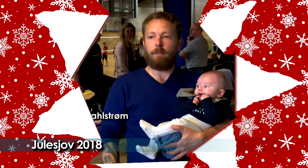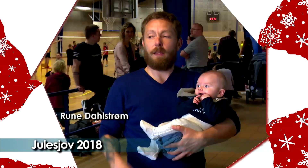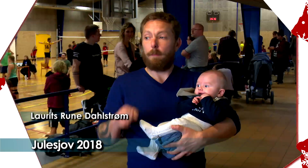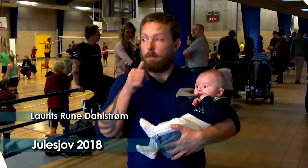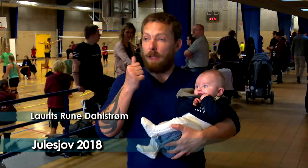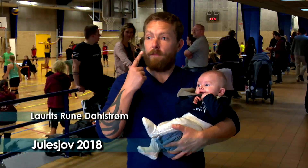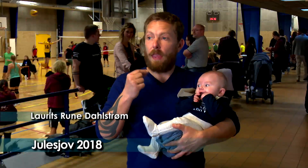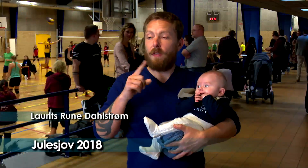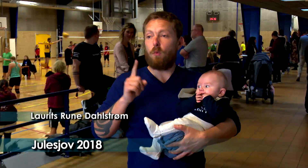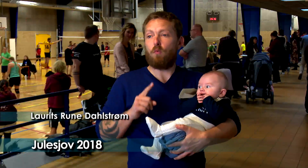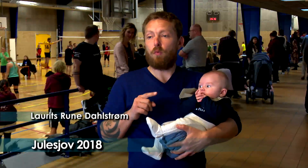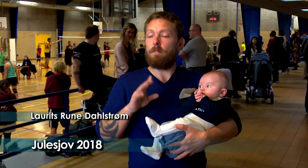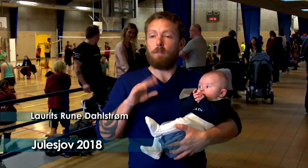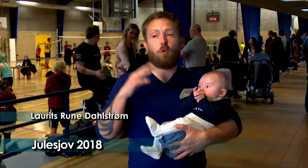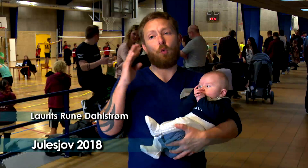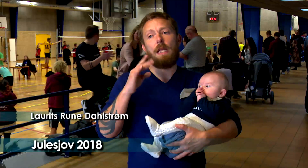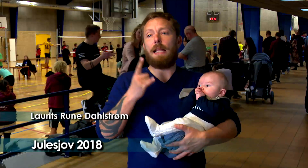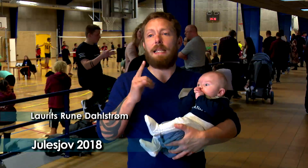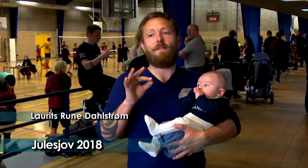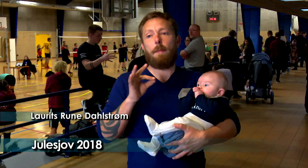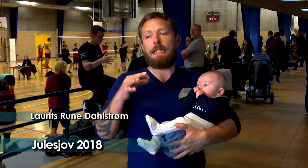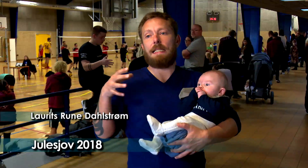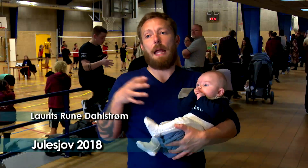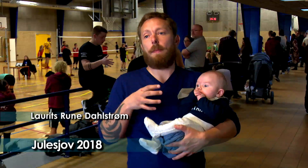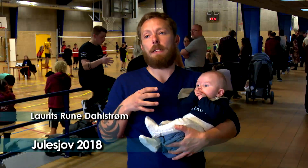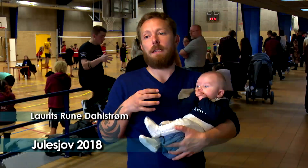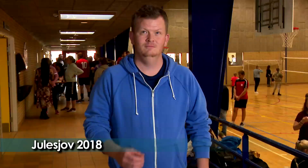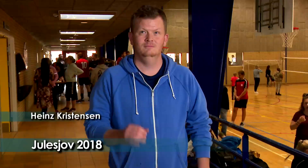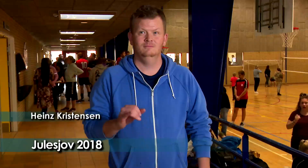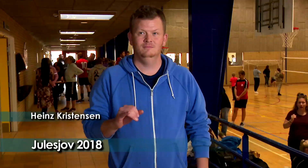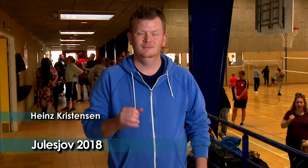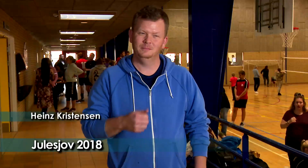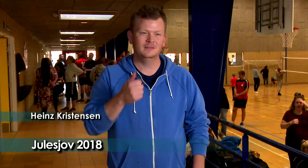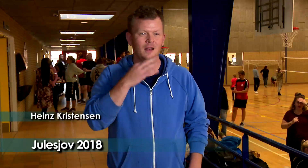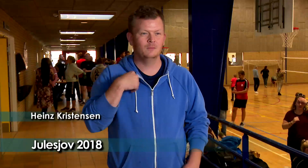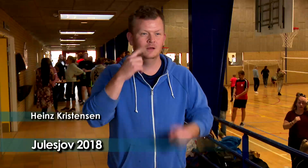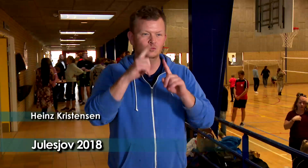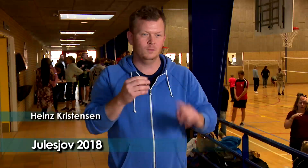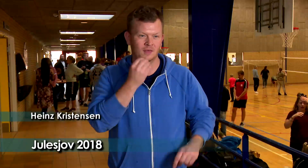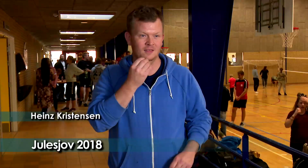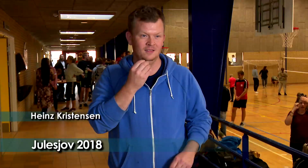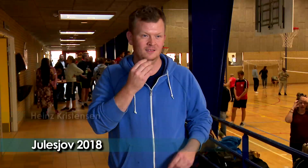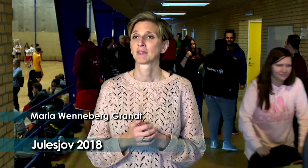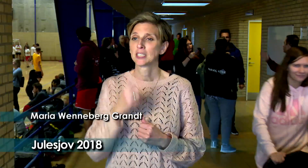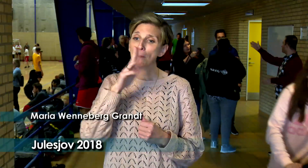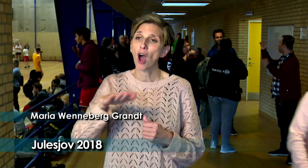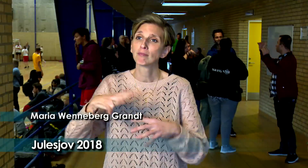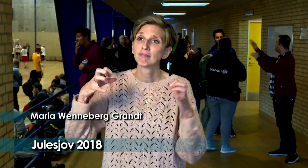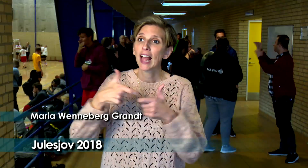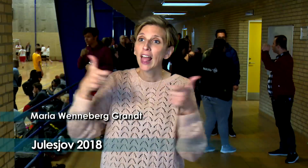Det fedeste ved julen, det synes jeg, er, at familien er samlet. Jeg glæder mig mest til julemaden. Det er, når børnene åbner pakkerne,